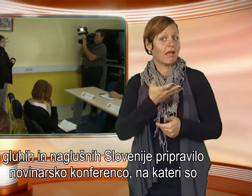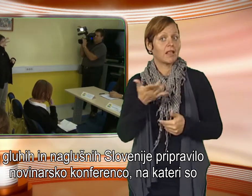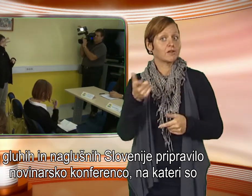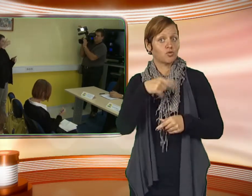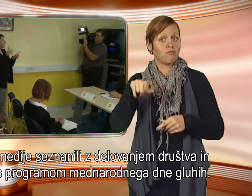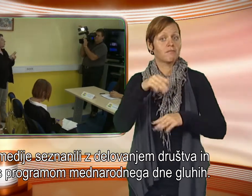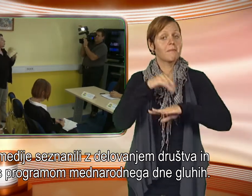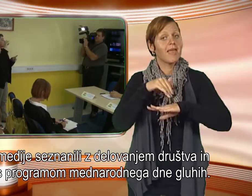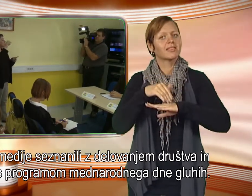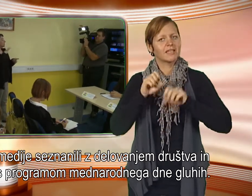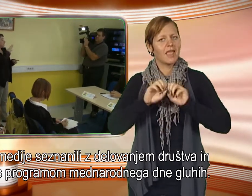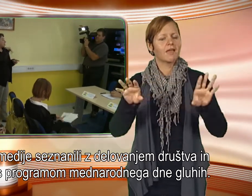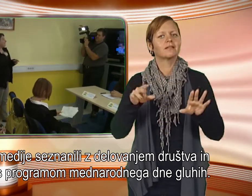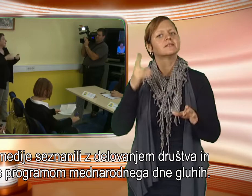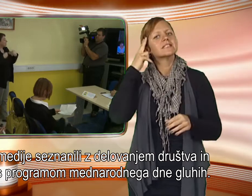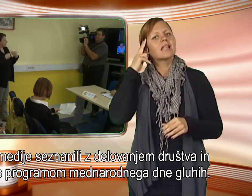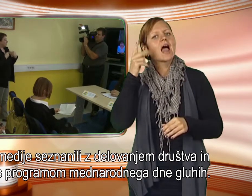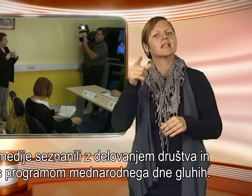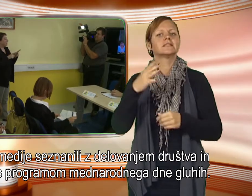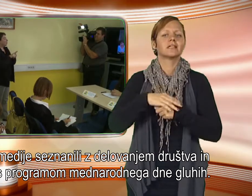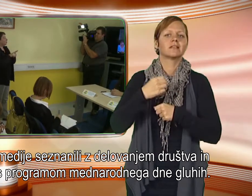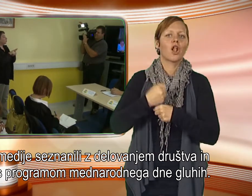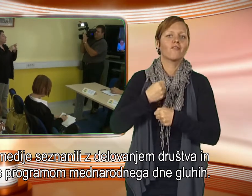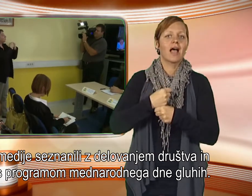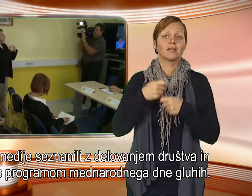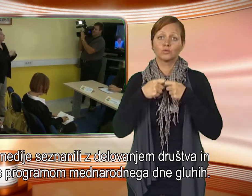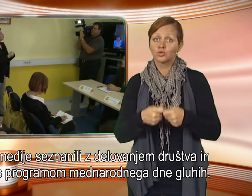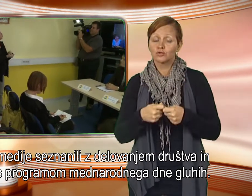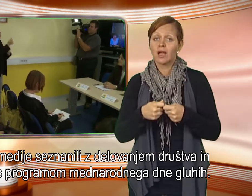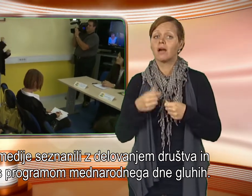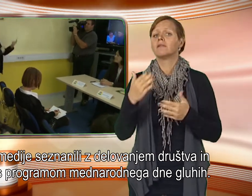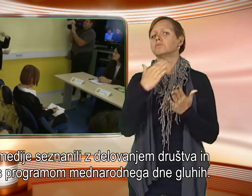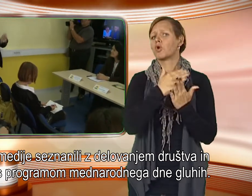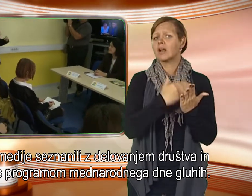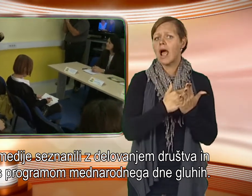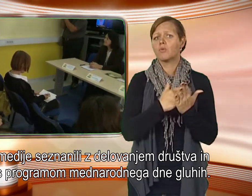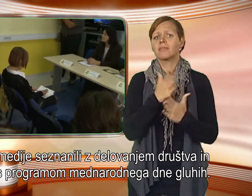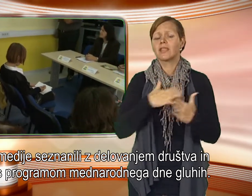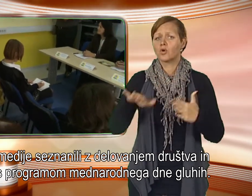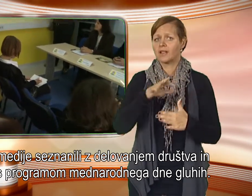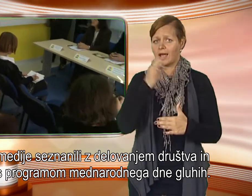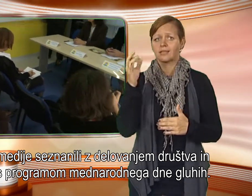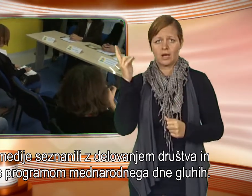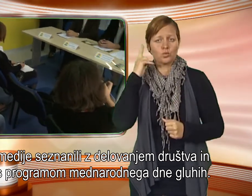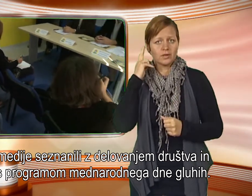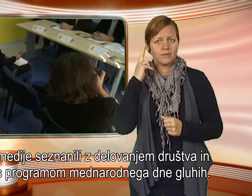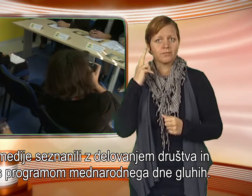na kateri so medije seznanili z delovanjem društva in s programom Mednarodnega dne gluhih.